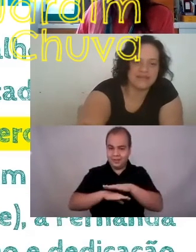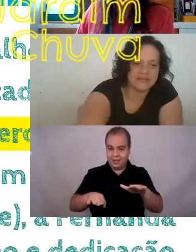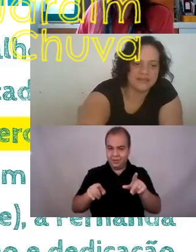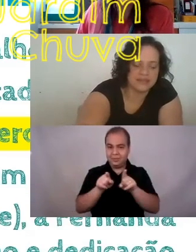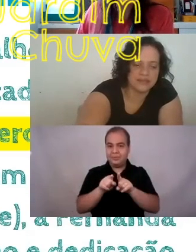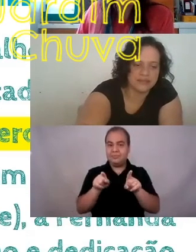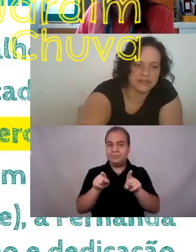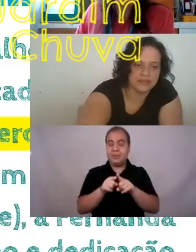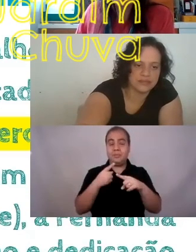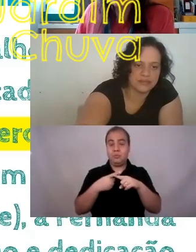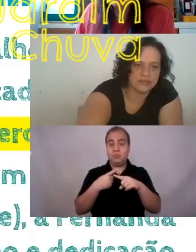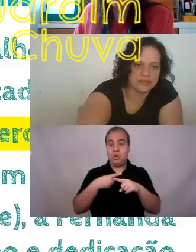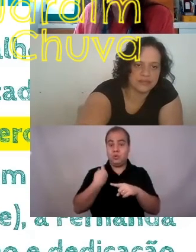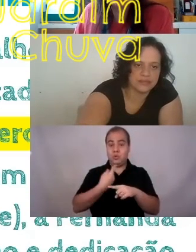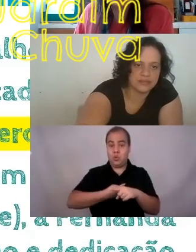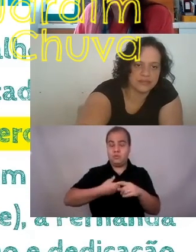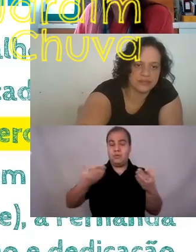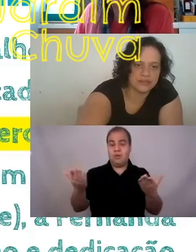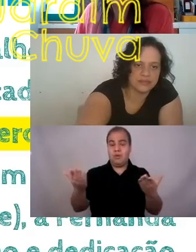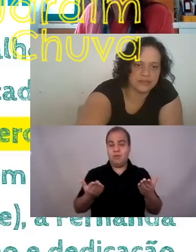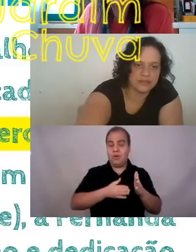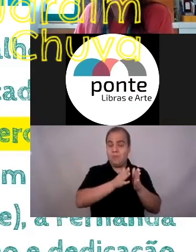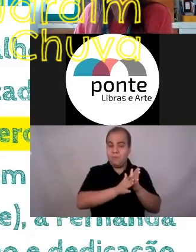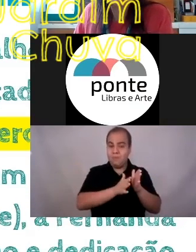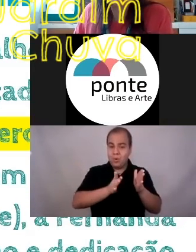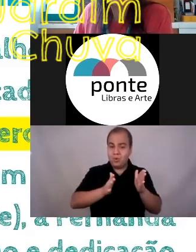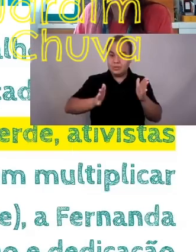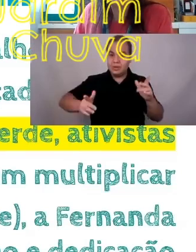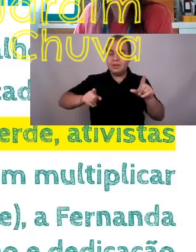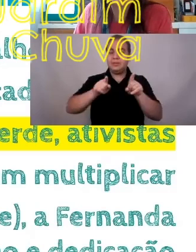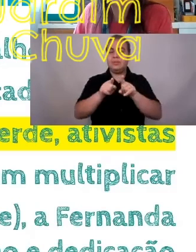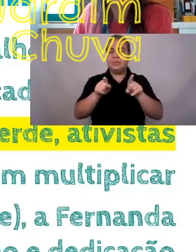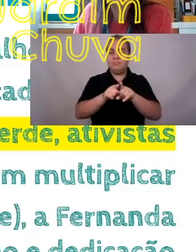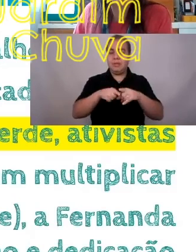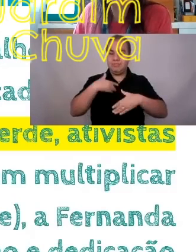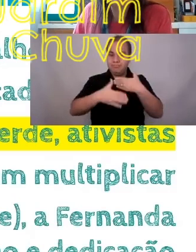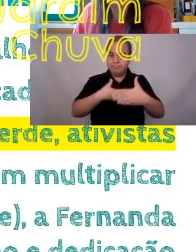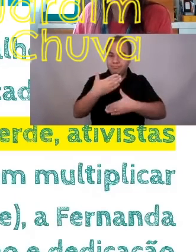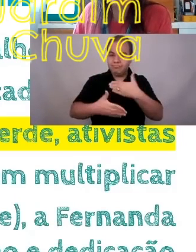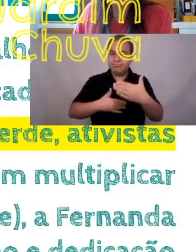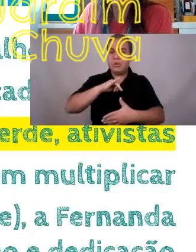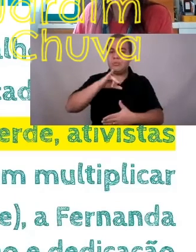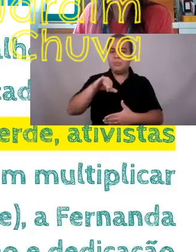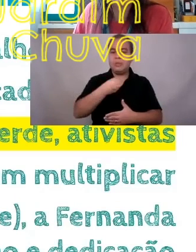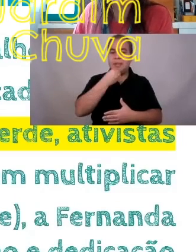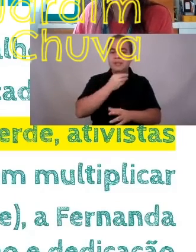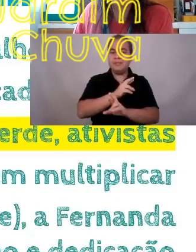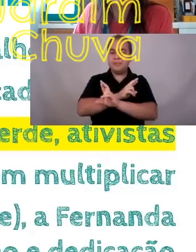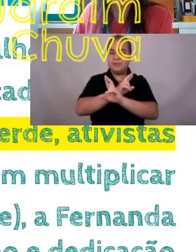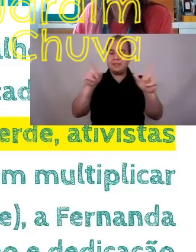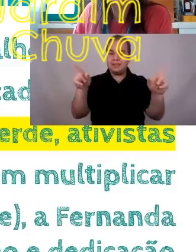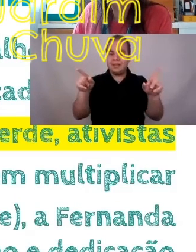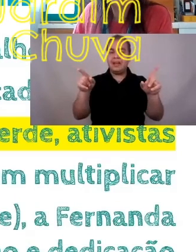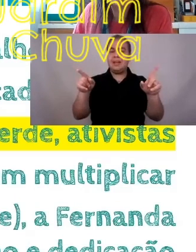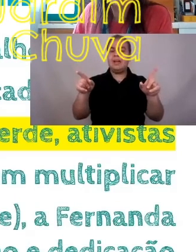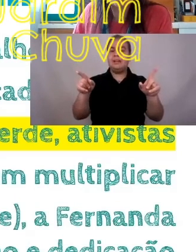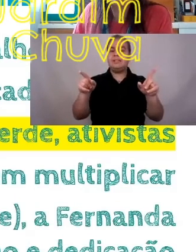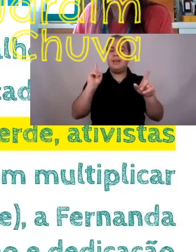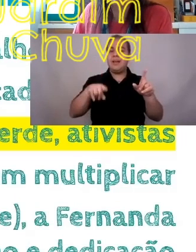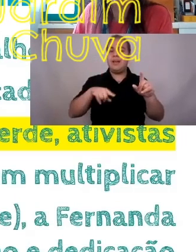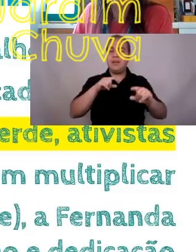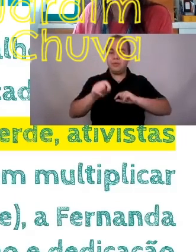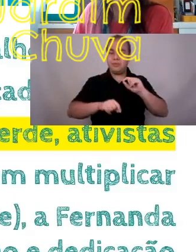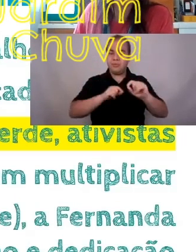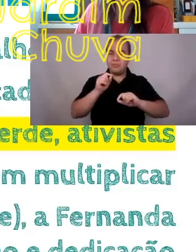porque a gente está num processo, né, também de criar caminhos de uma maneira diferenciada, que é a partir da cocriação, e